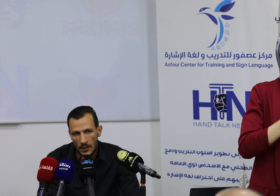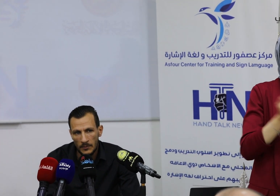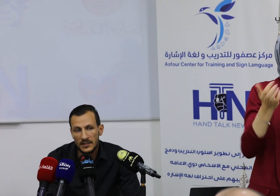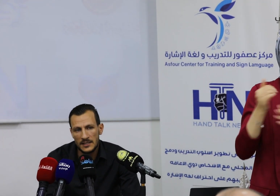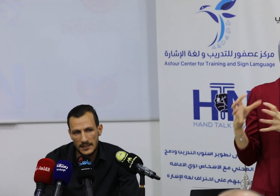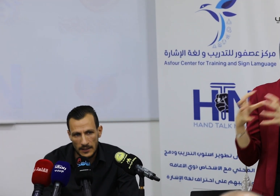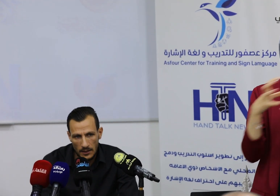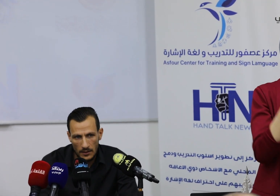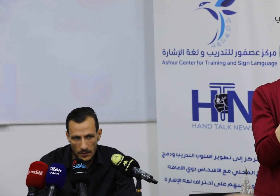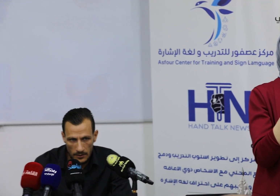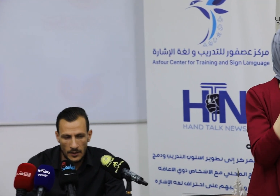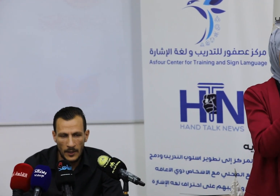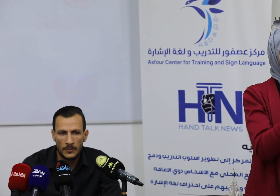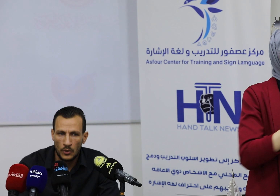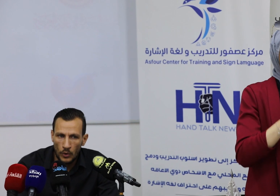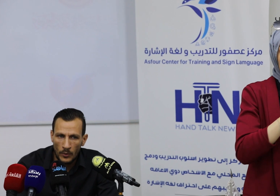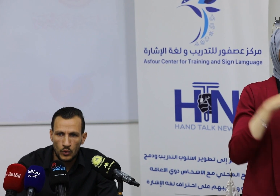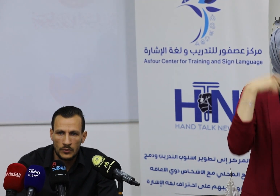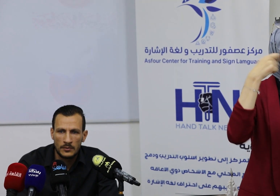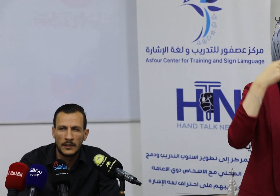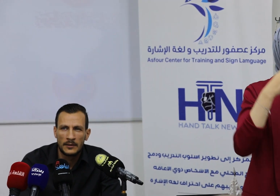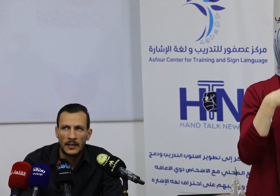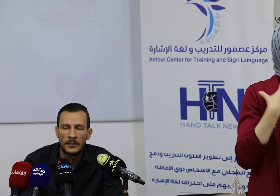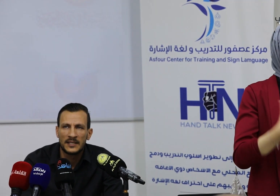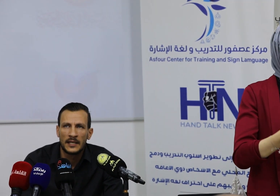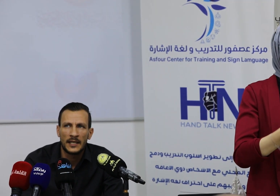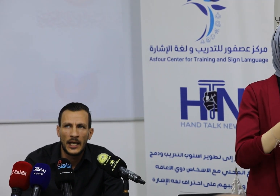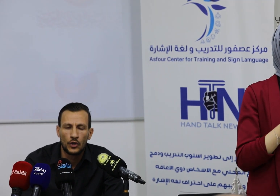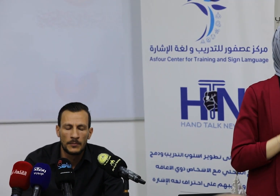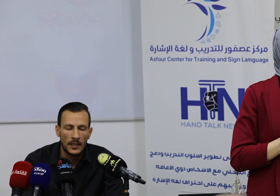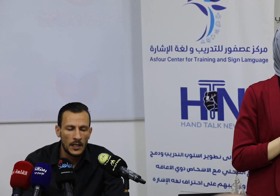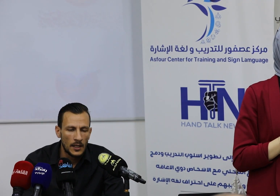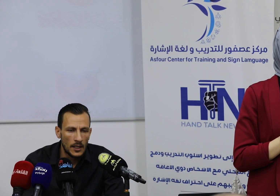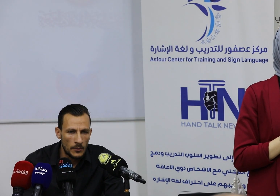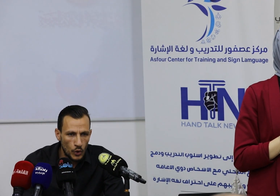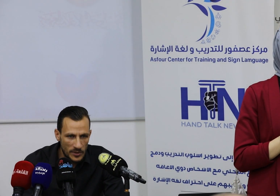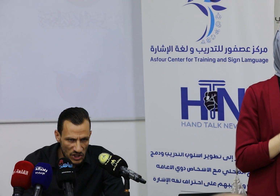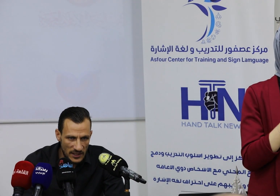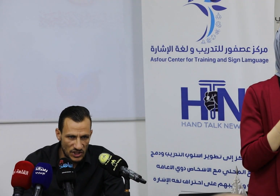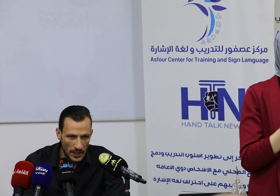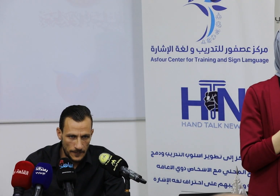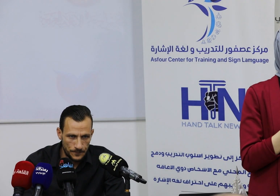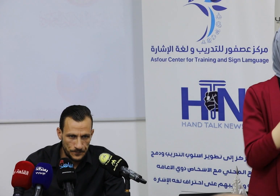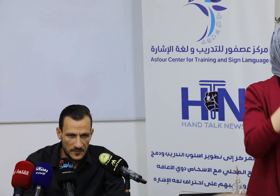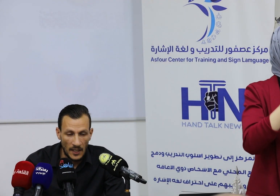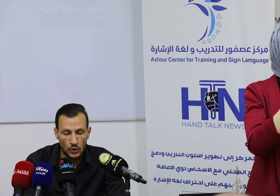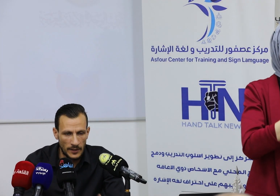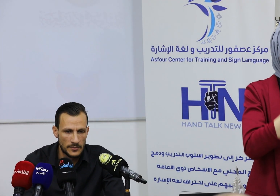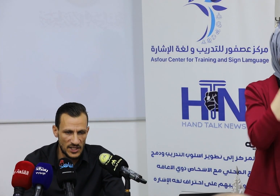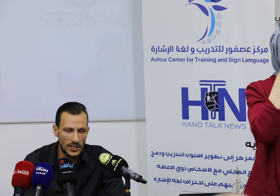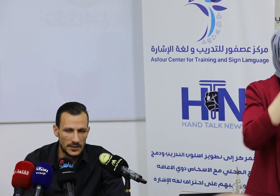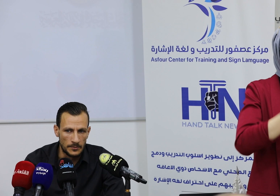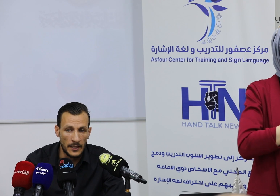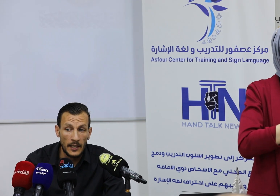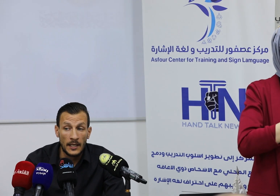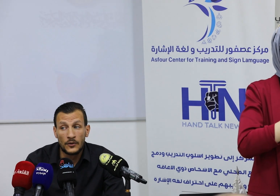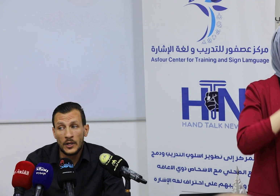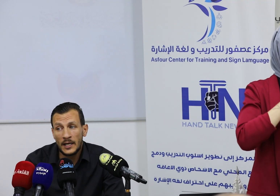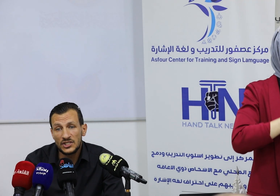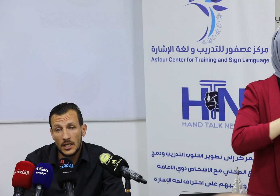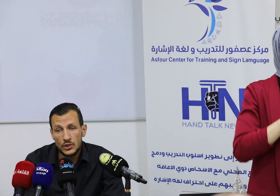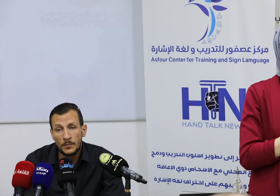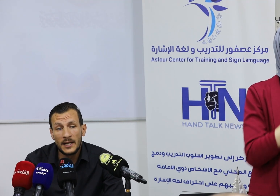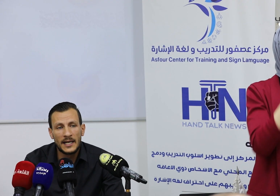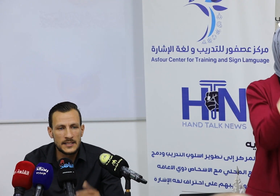الصحه مختصين، تمام، اللي هم بيكونوا بنقدر نحكي عنهم اللي بيكونوا بالسجل التجاري، سوري بالسجل الطبي.